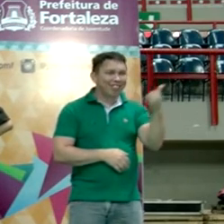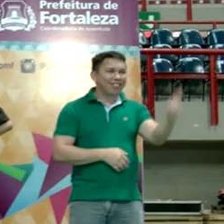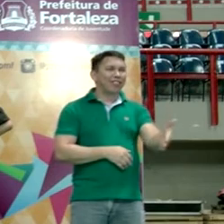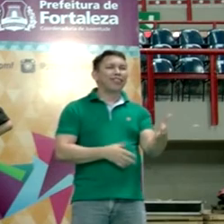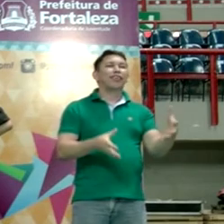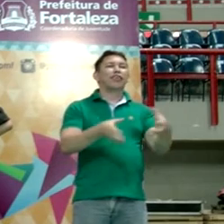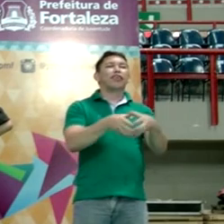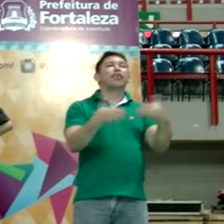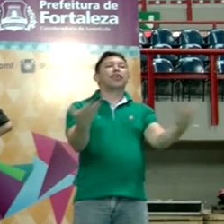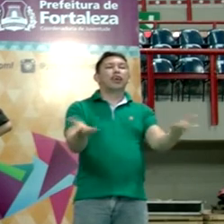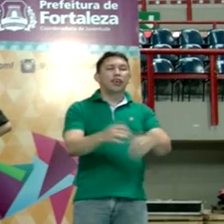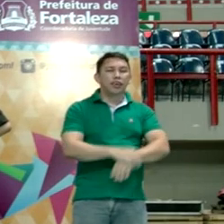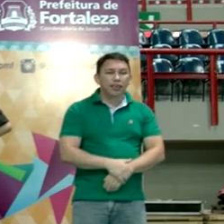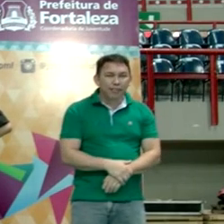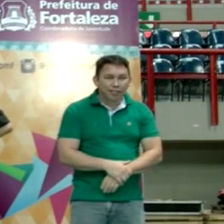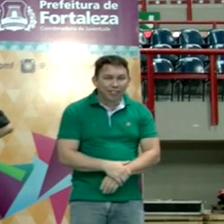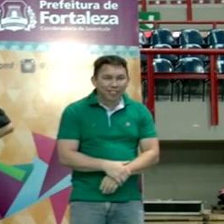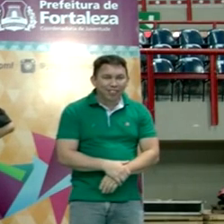que anda esse povo? Tá onde?